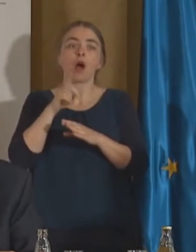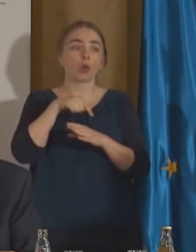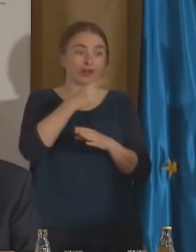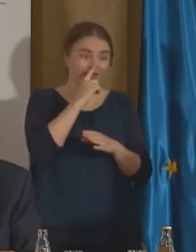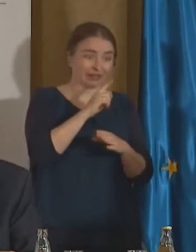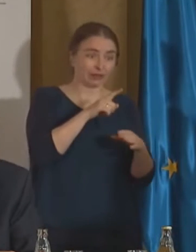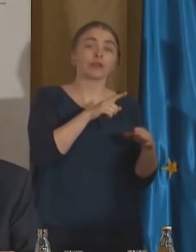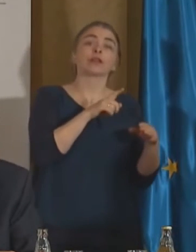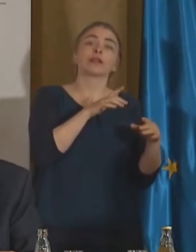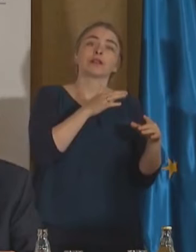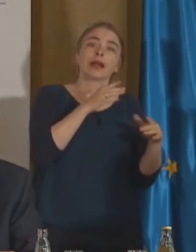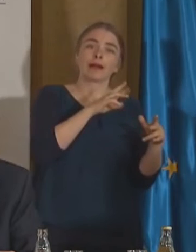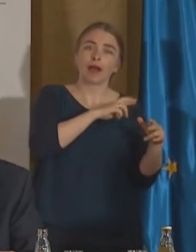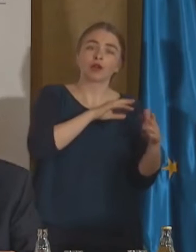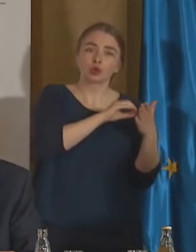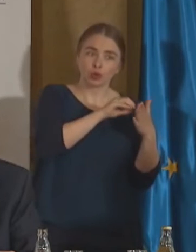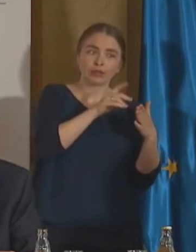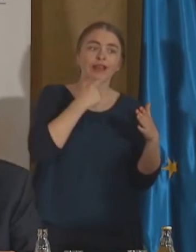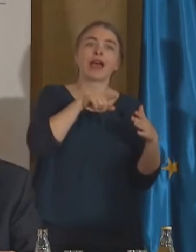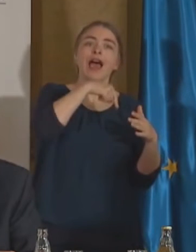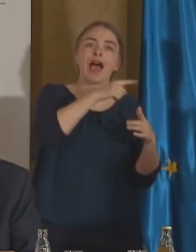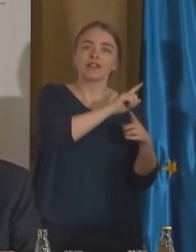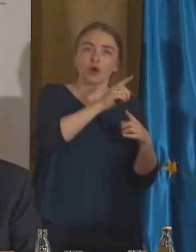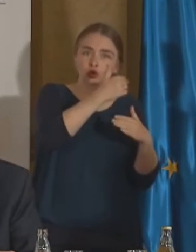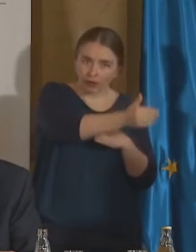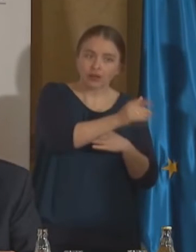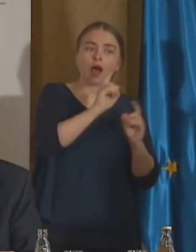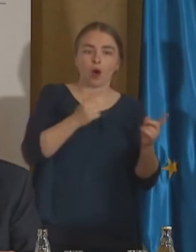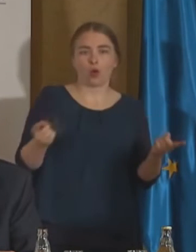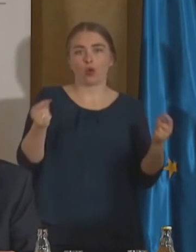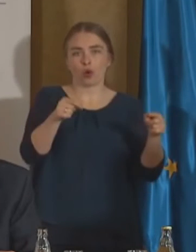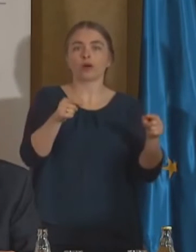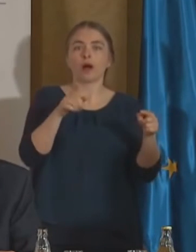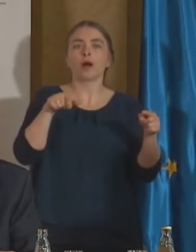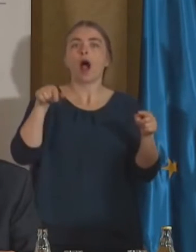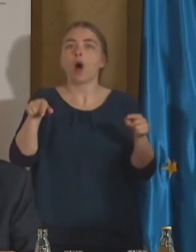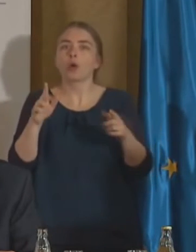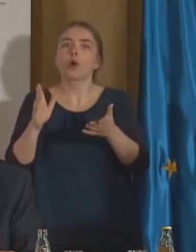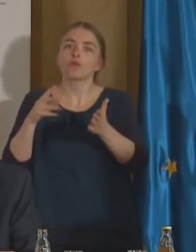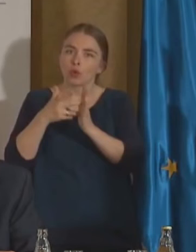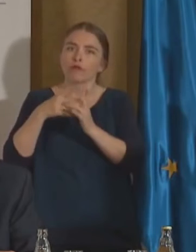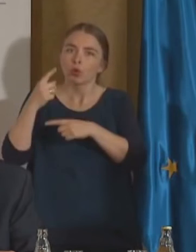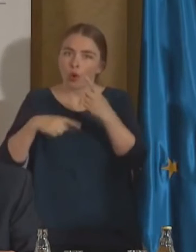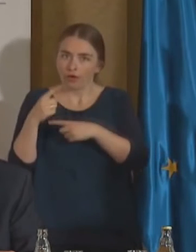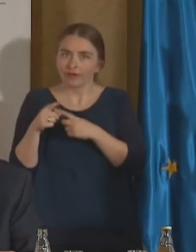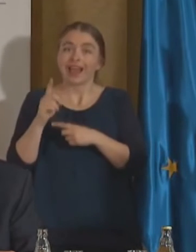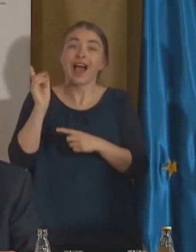später, ab dem 11. Mai, sozusagen stattfinden. Hinzu kommt, auch das ist schon bekannt, dass ab 4. Mai die